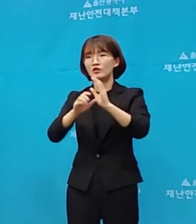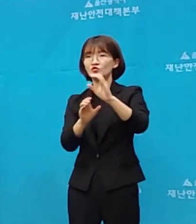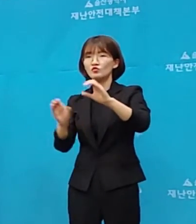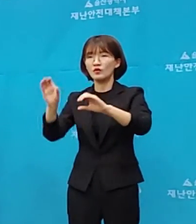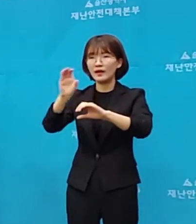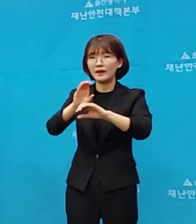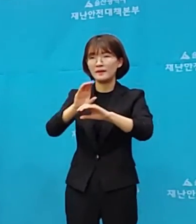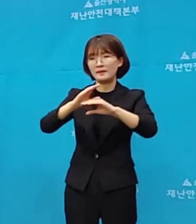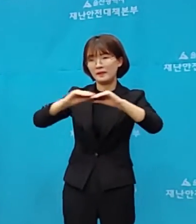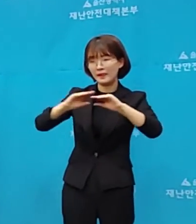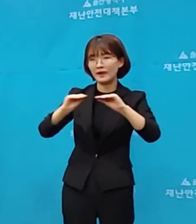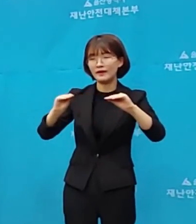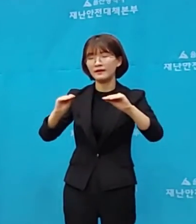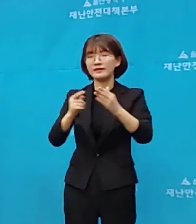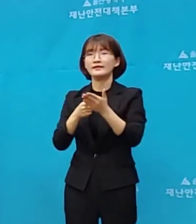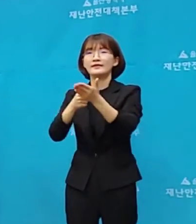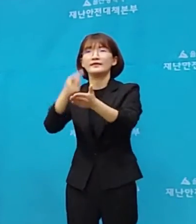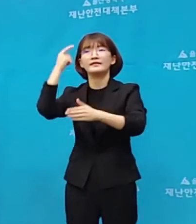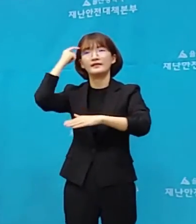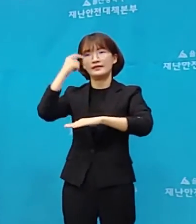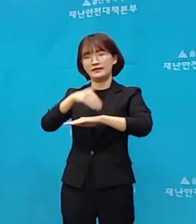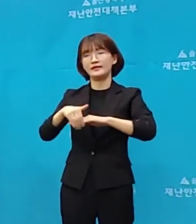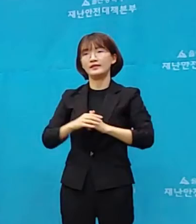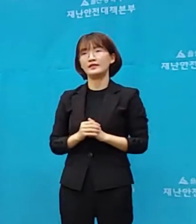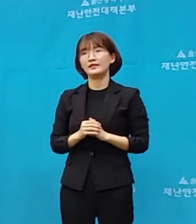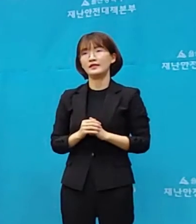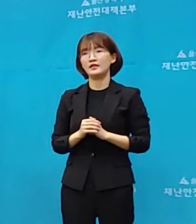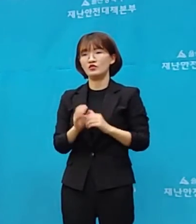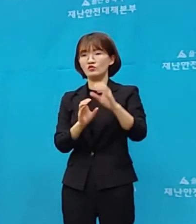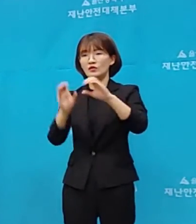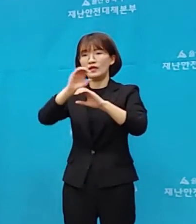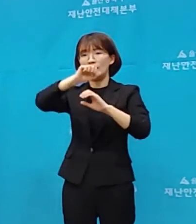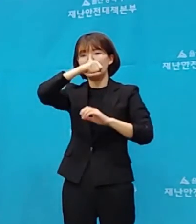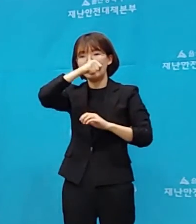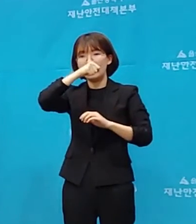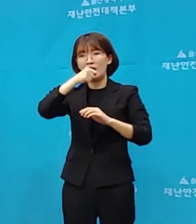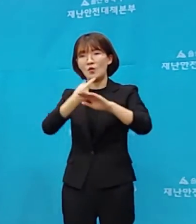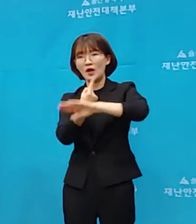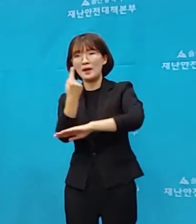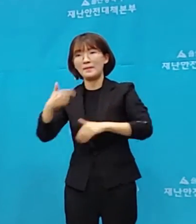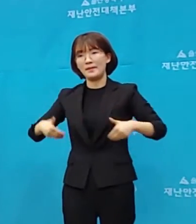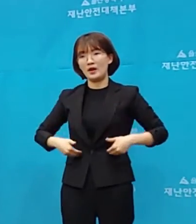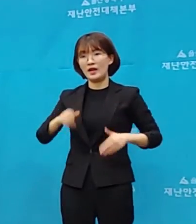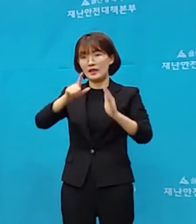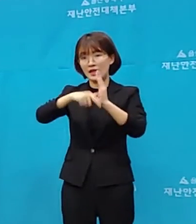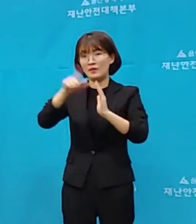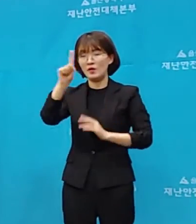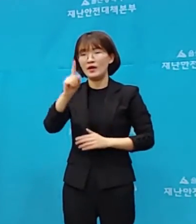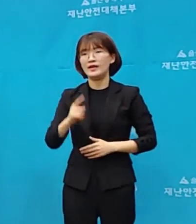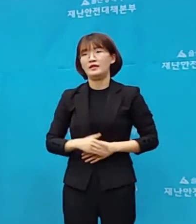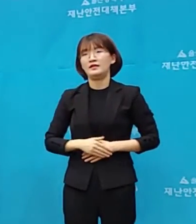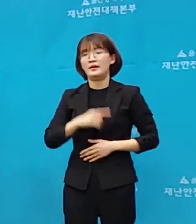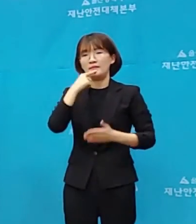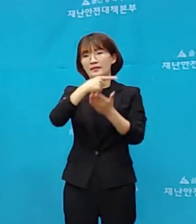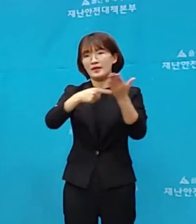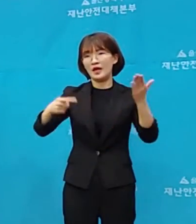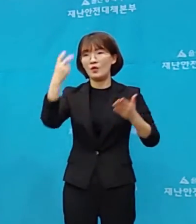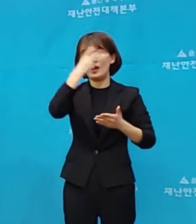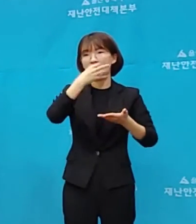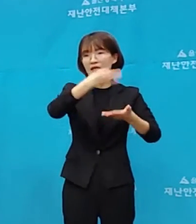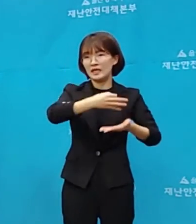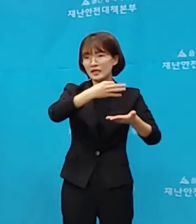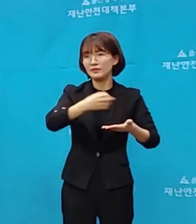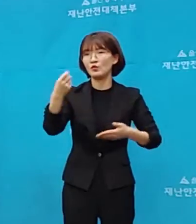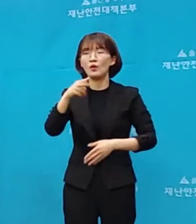보완 편성할 것입니다. 추경 예산 외에 필요한 경우 재난관리금 및 예비비를